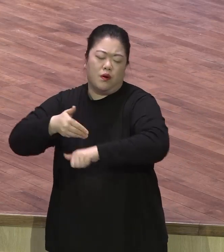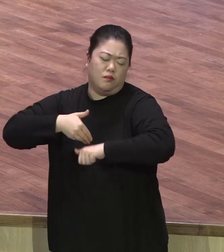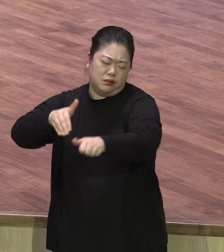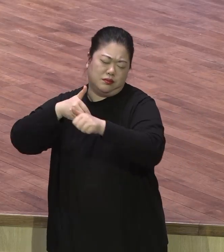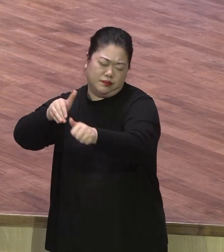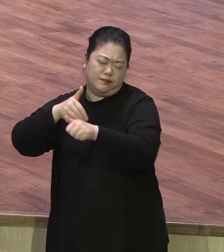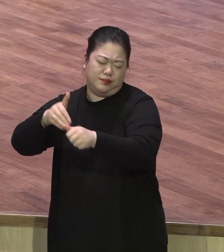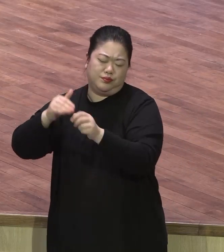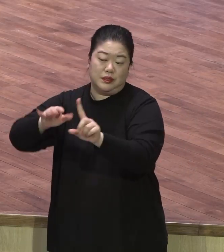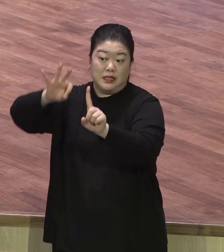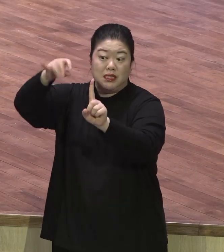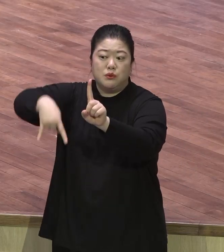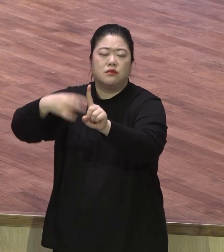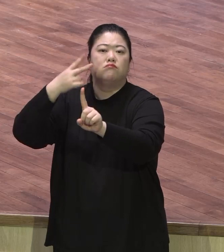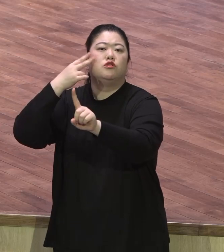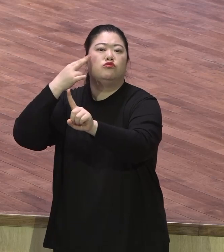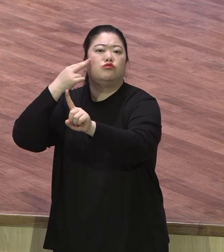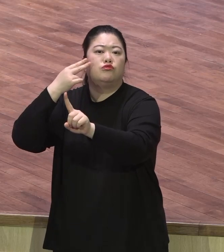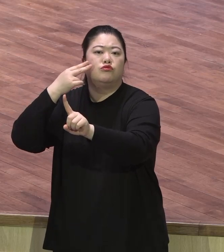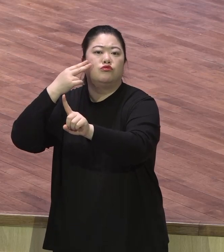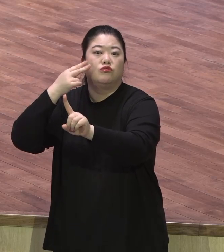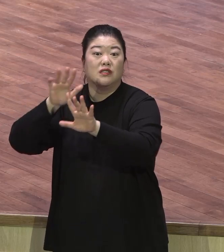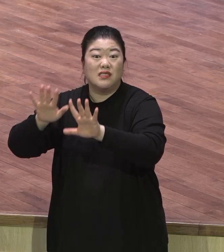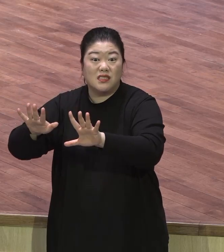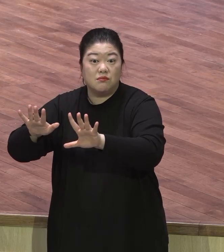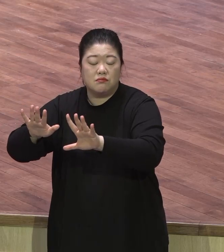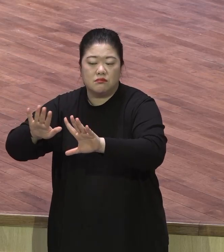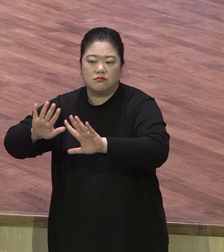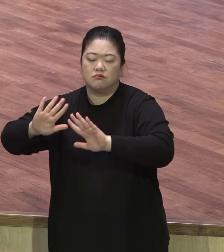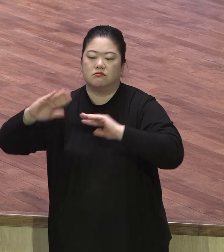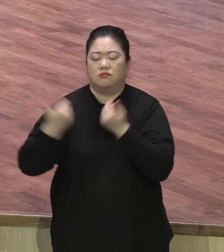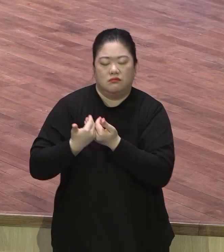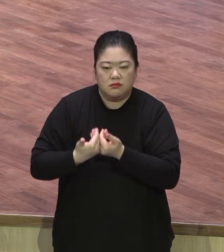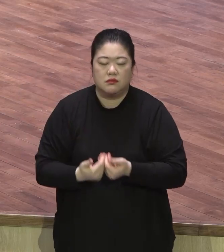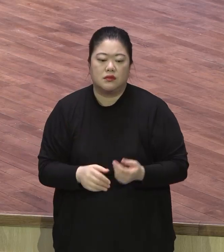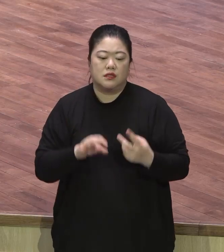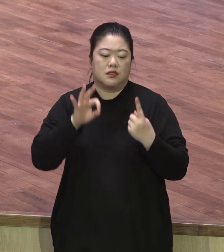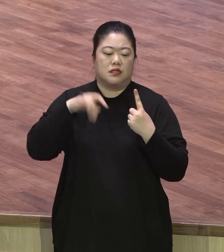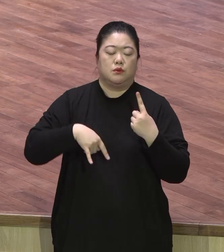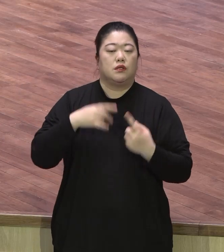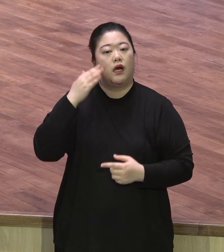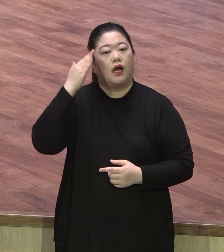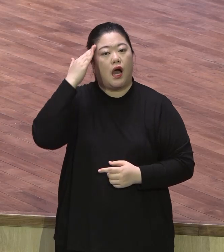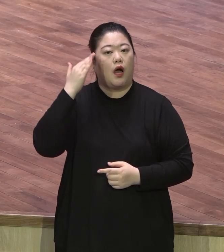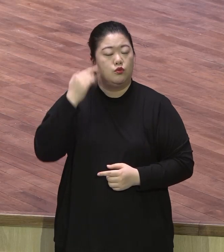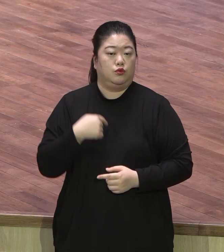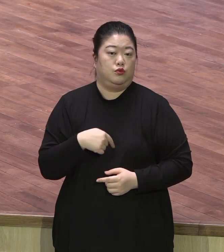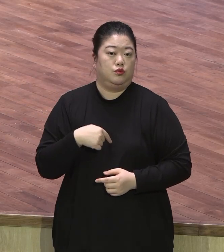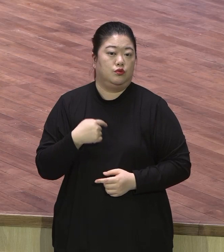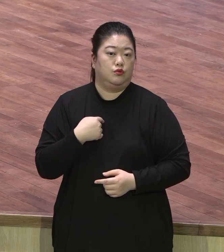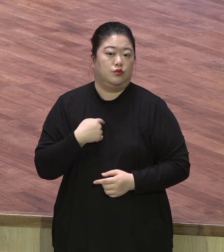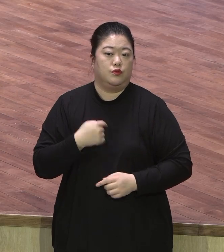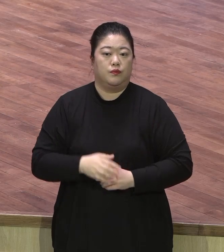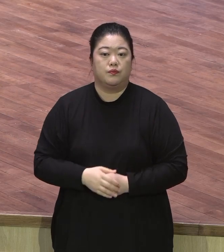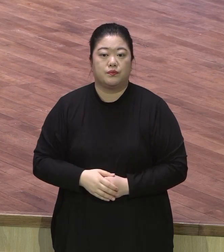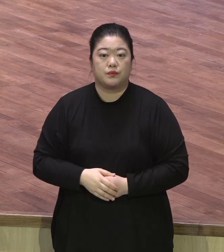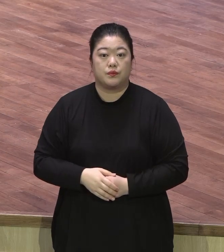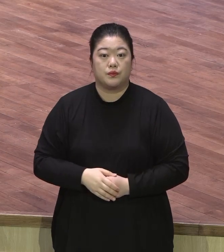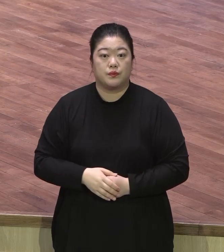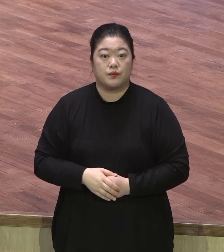놀라지 않아요 우리나라가요 세계에서 두 번째로 선교사를 많이 파송해 해외에 우리